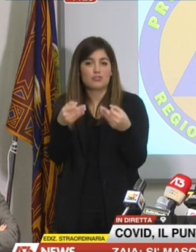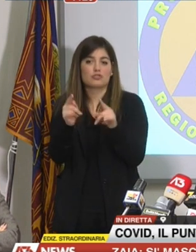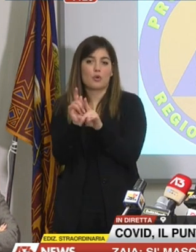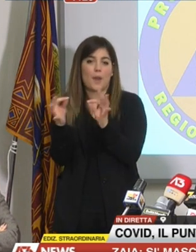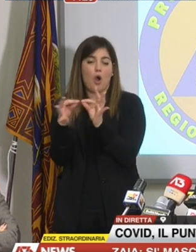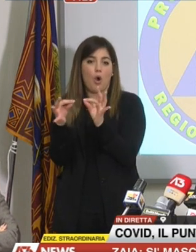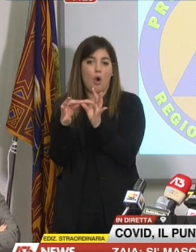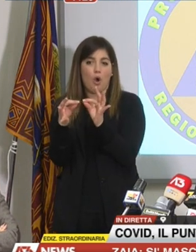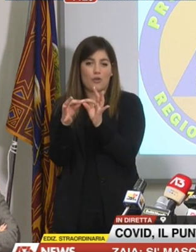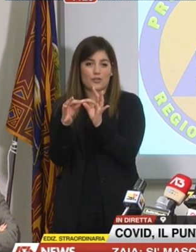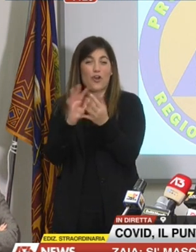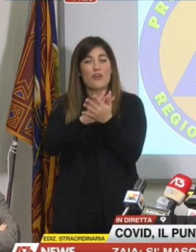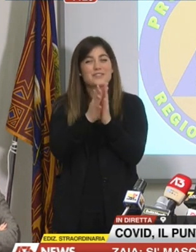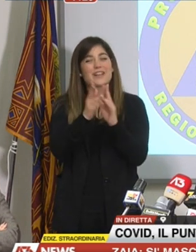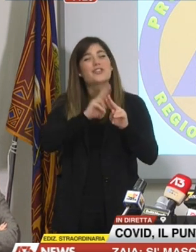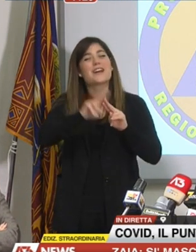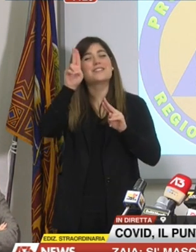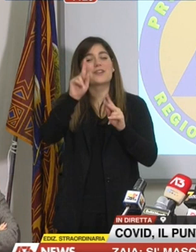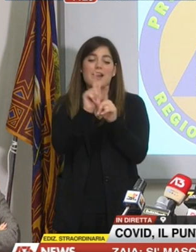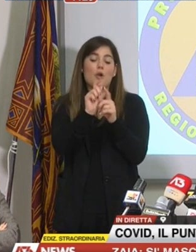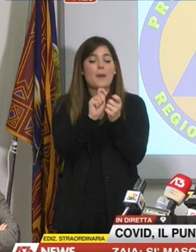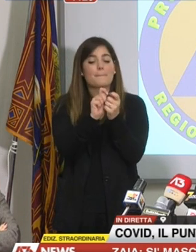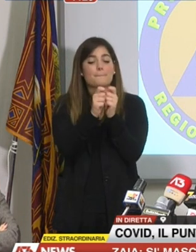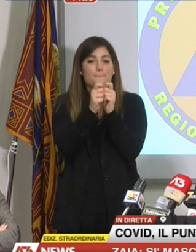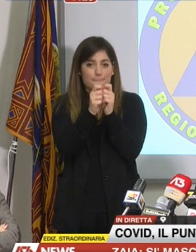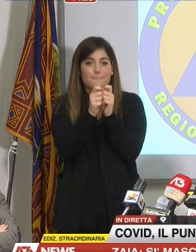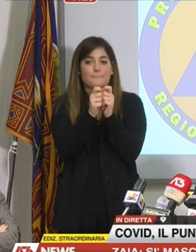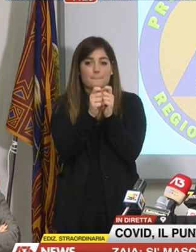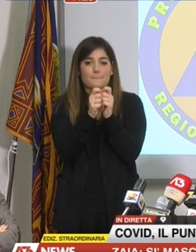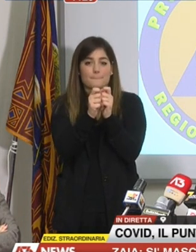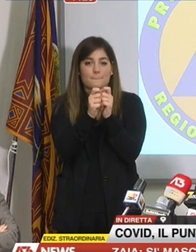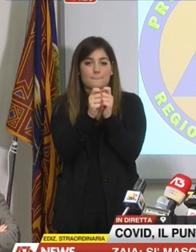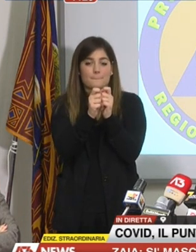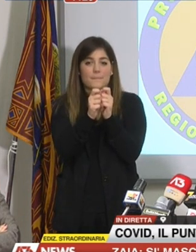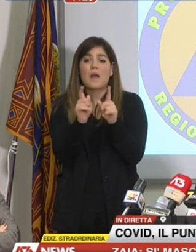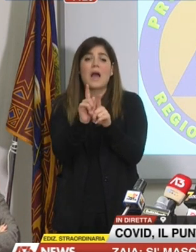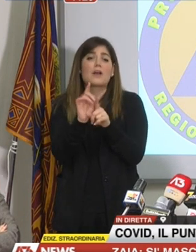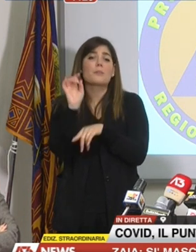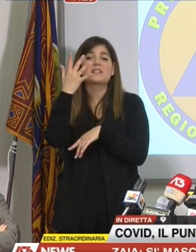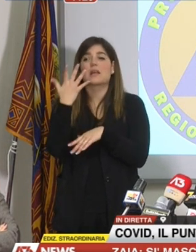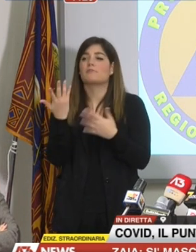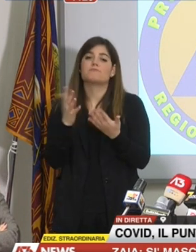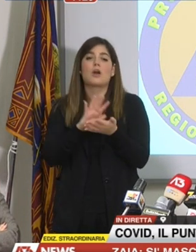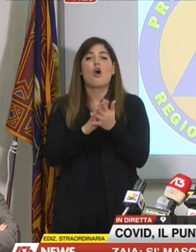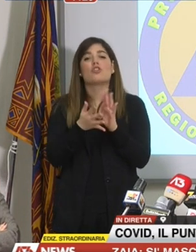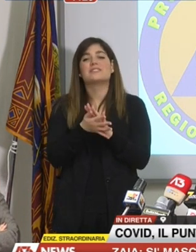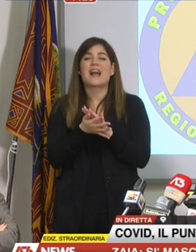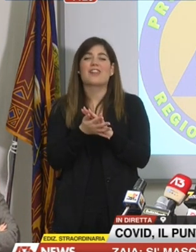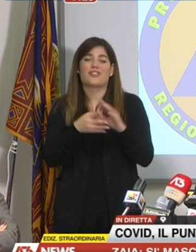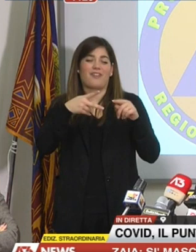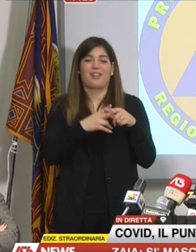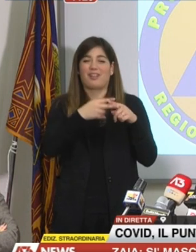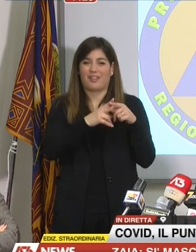È come se Landini andasse a firmare l'accordo per i metalmeccanici e poi qualcuno andasse dal padrone della